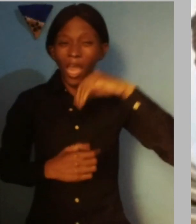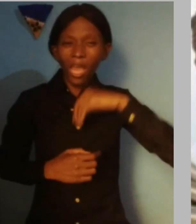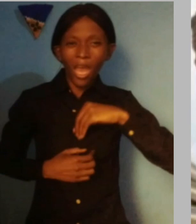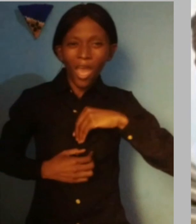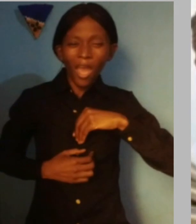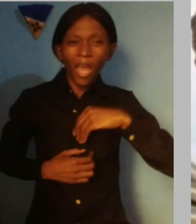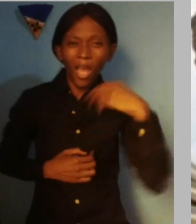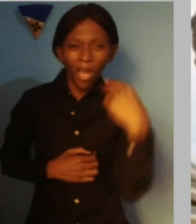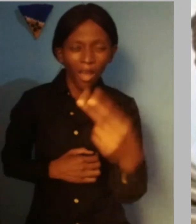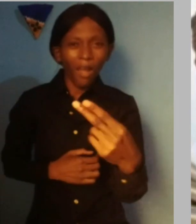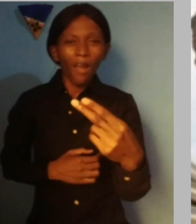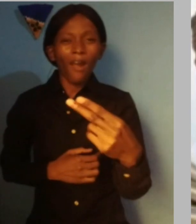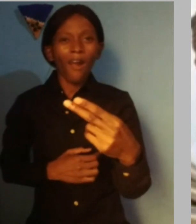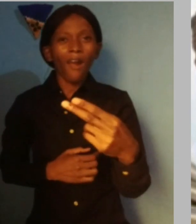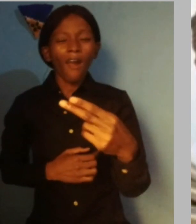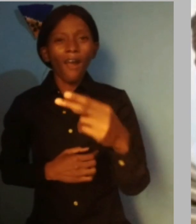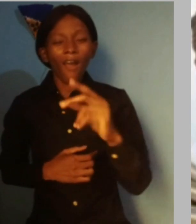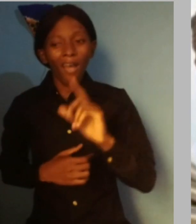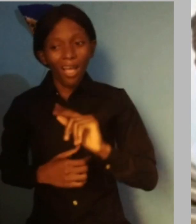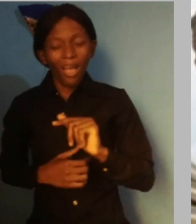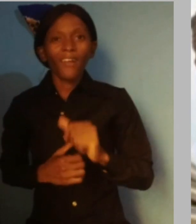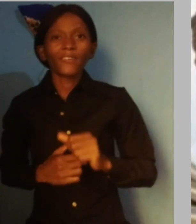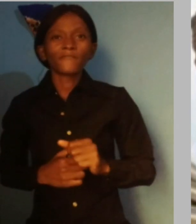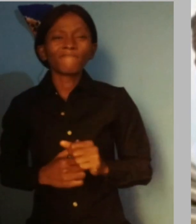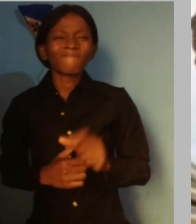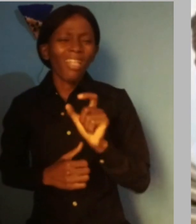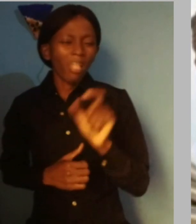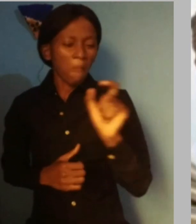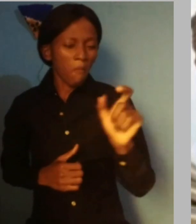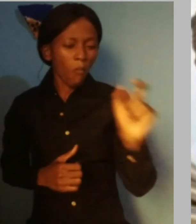dans leurs esprits.